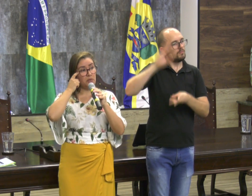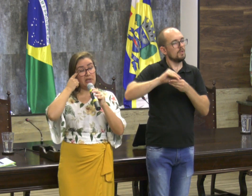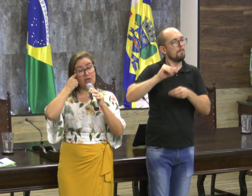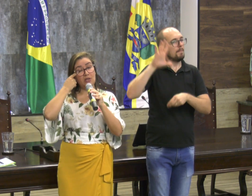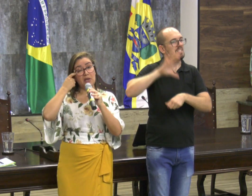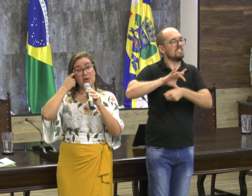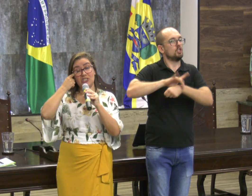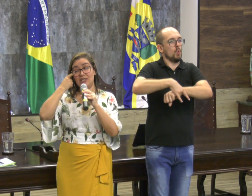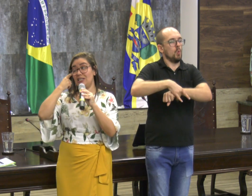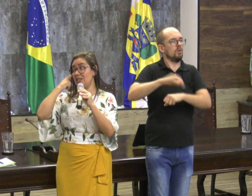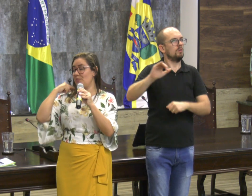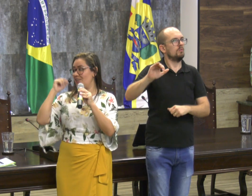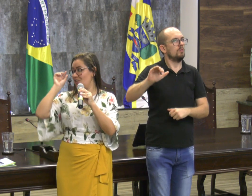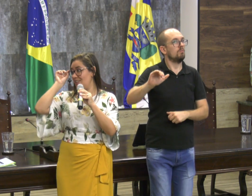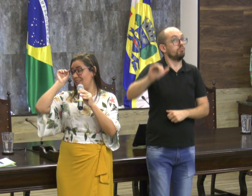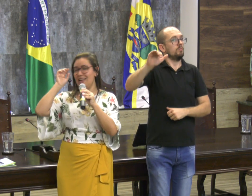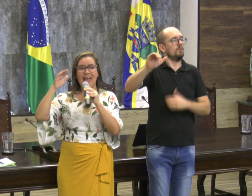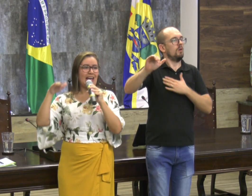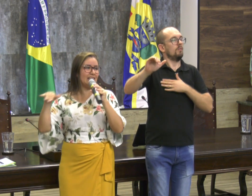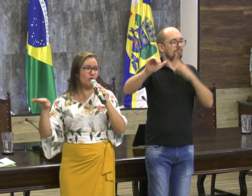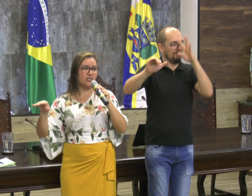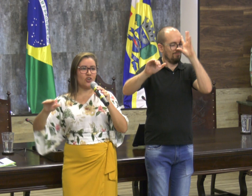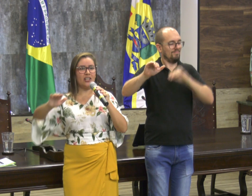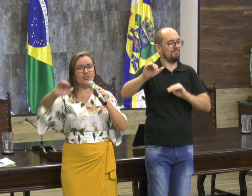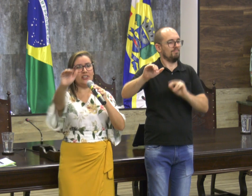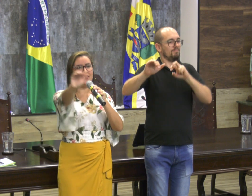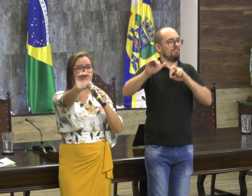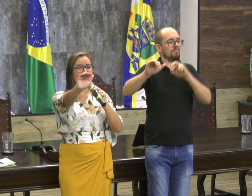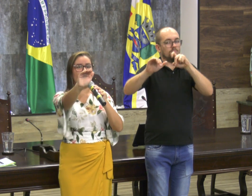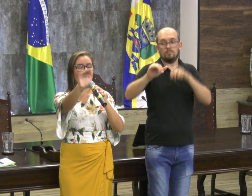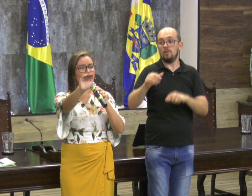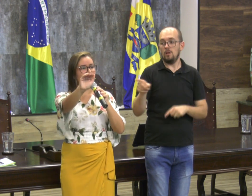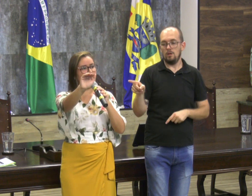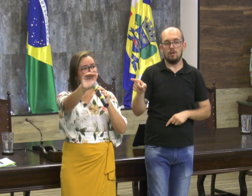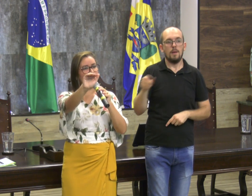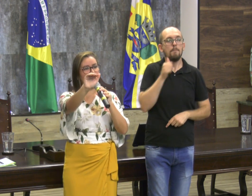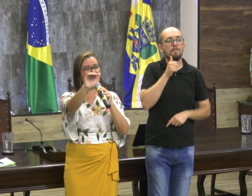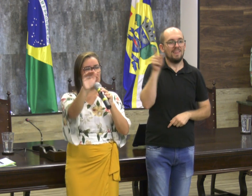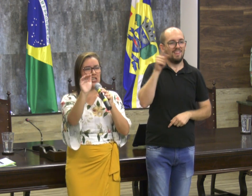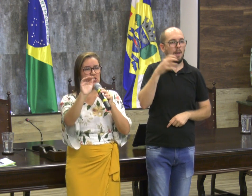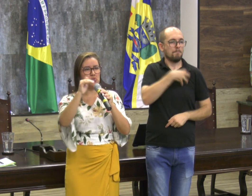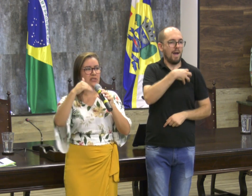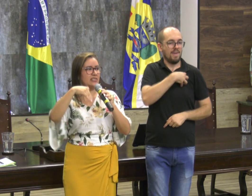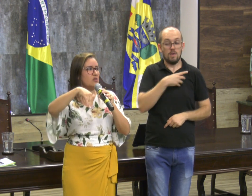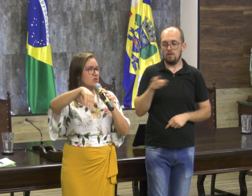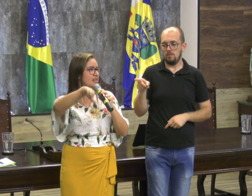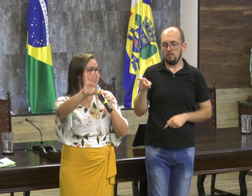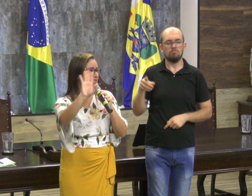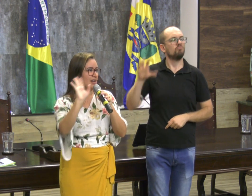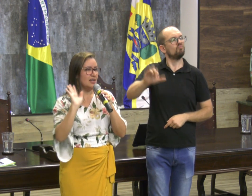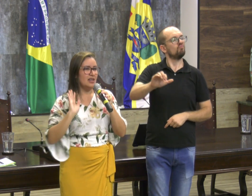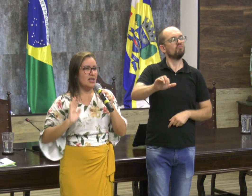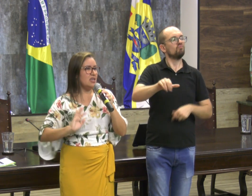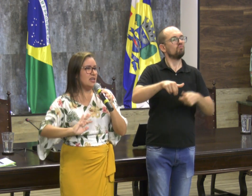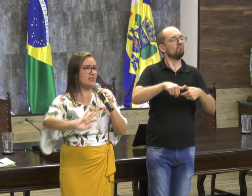A gente aprendeu também com a Janine, né? Porque a Janine, ela andou a escola toda assim, ela colocava a mão no ombro da gente, uma segurança, ia